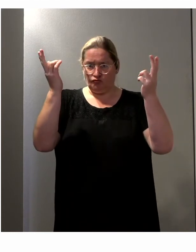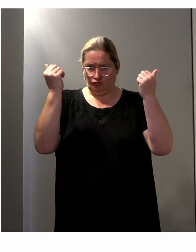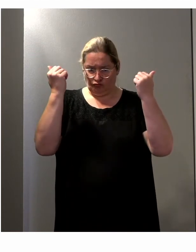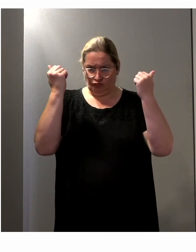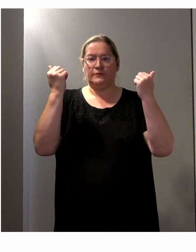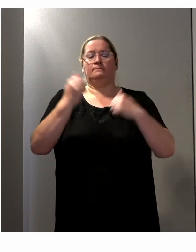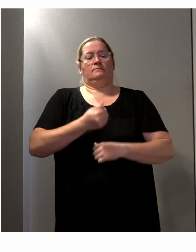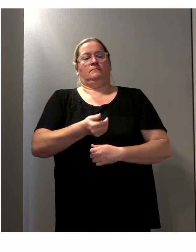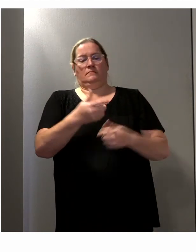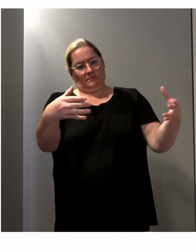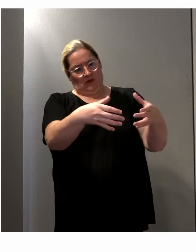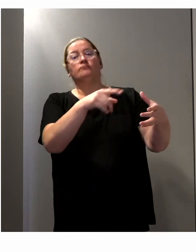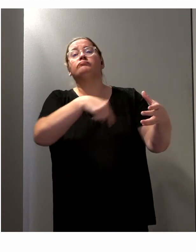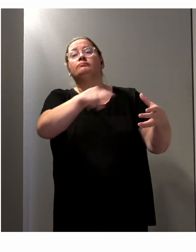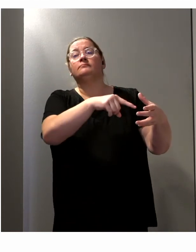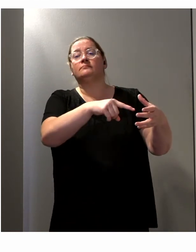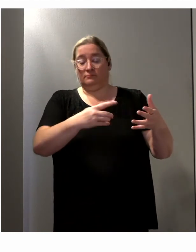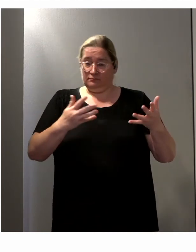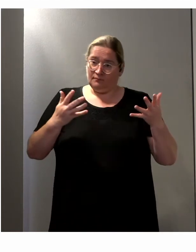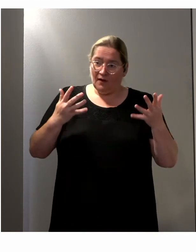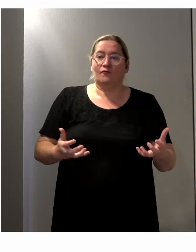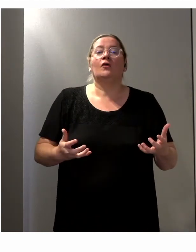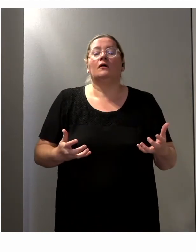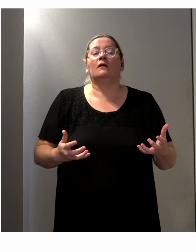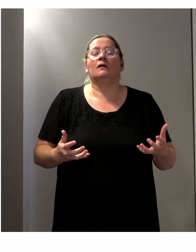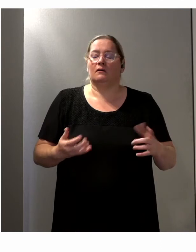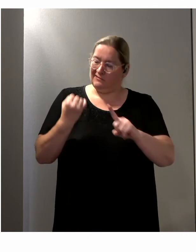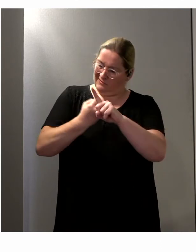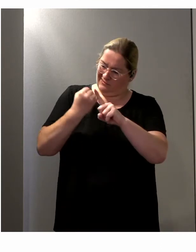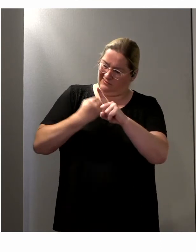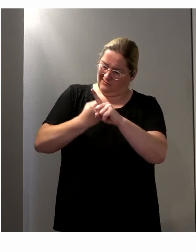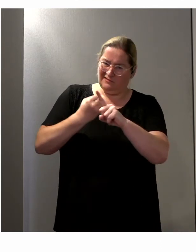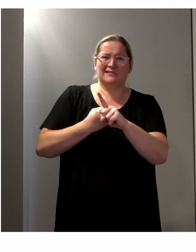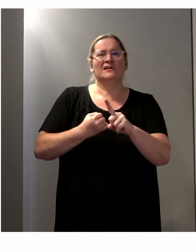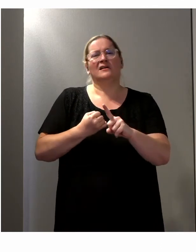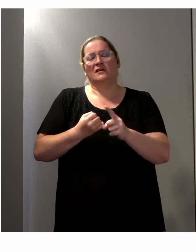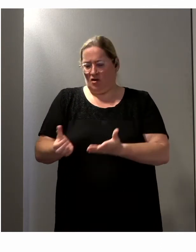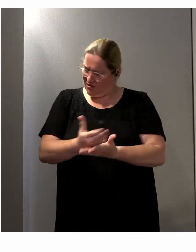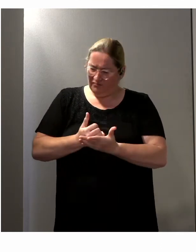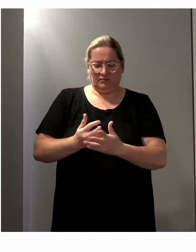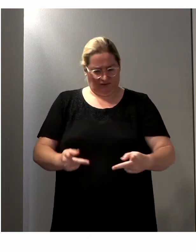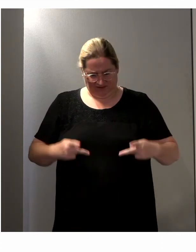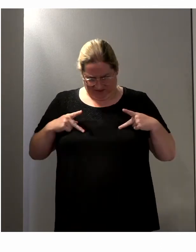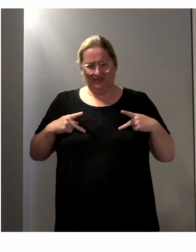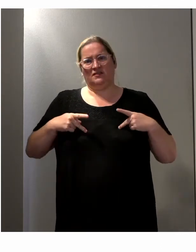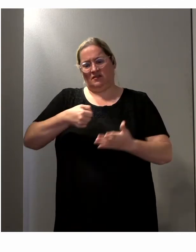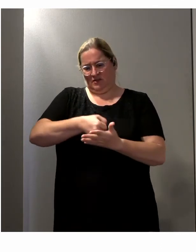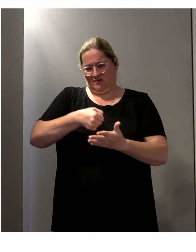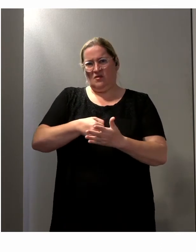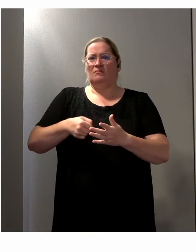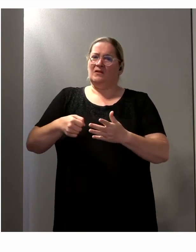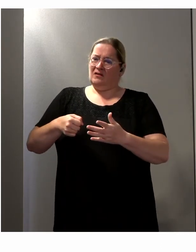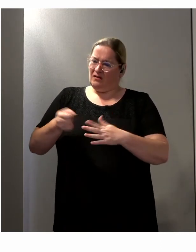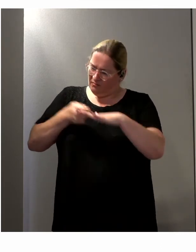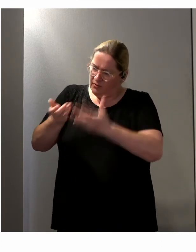demandait la création d'un revenu d'existence selon une logique de revenu de remplacement. Voilà. En 2016,